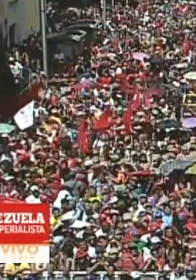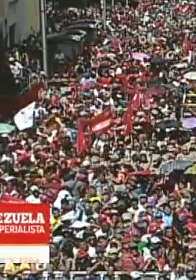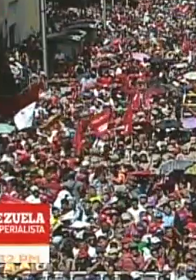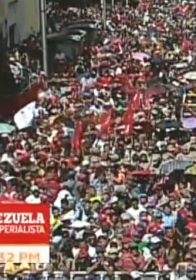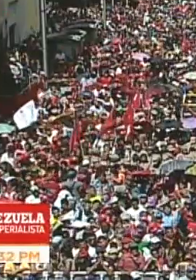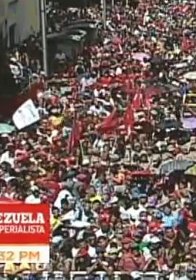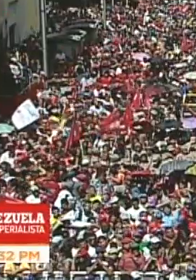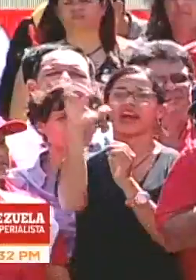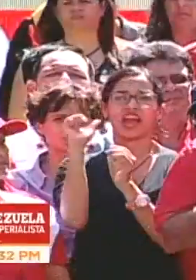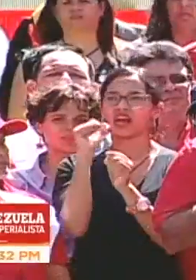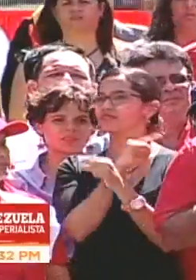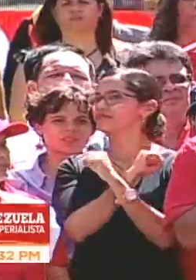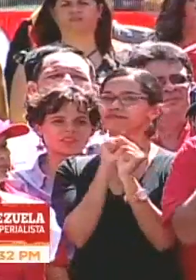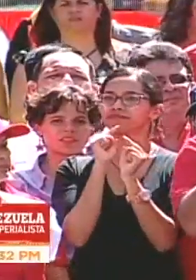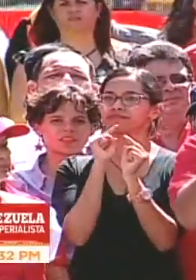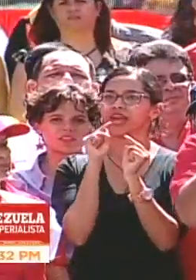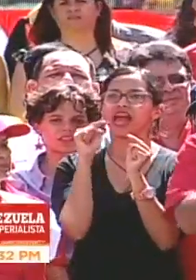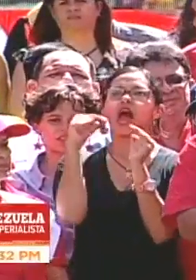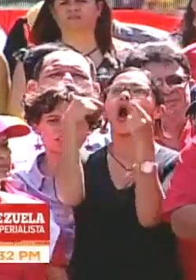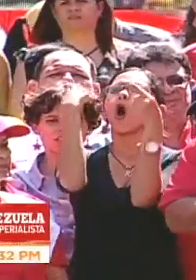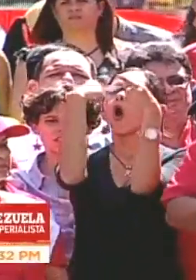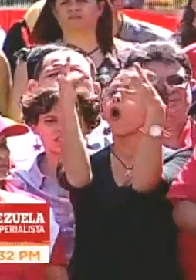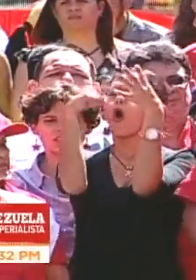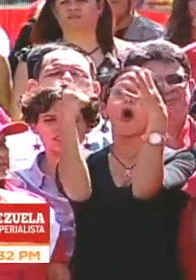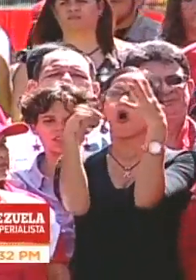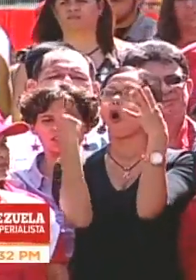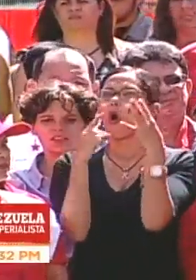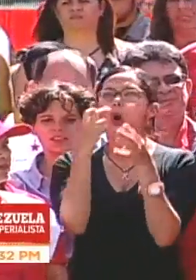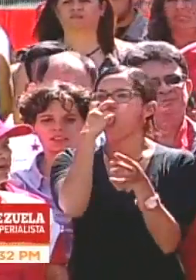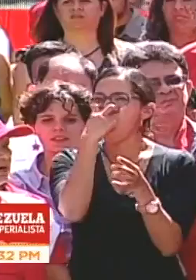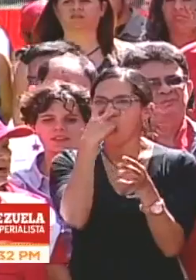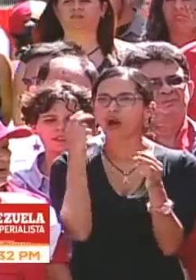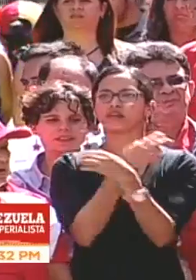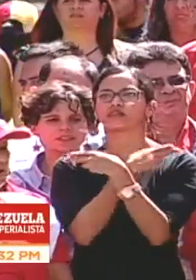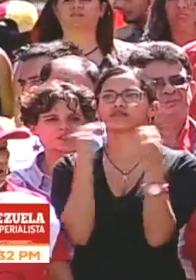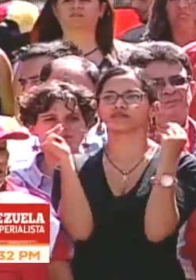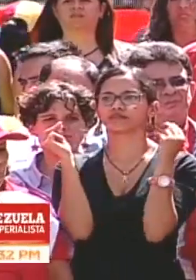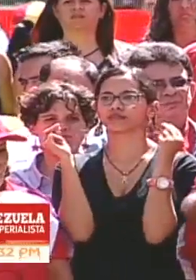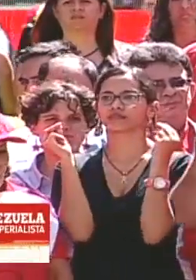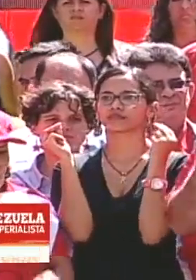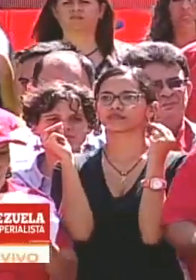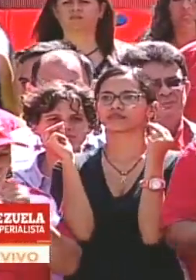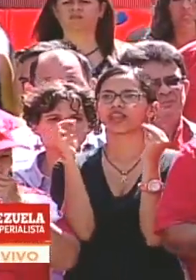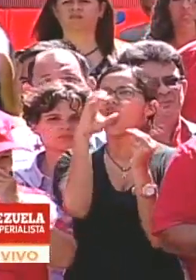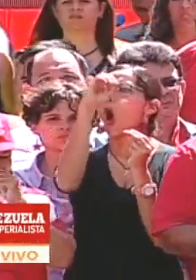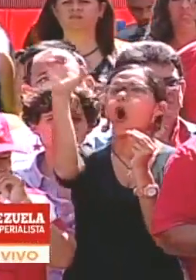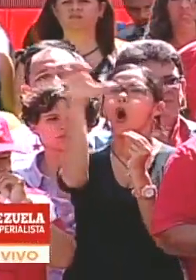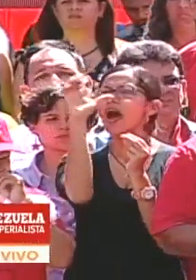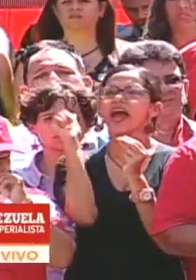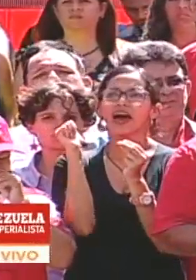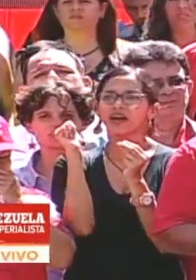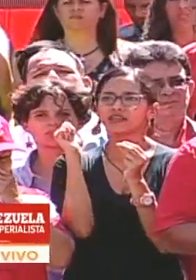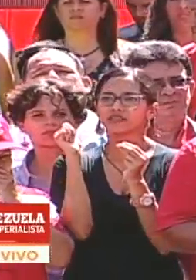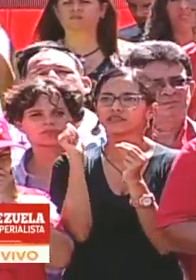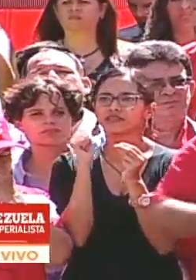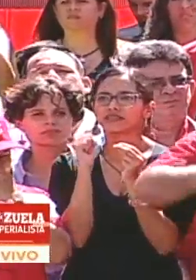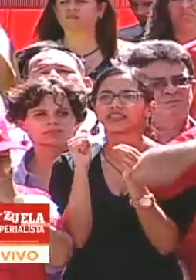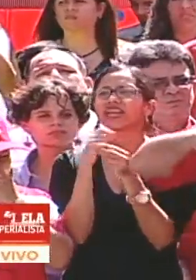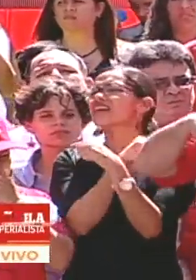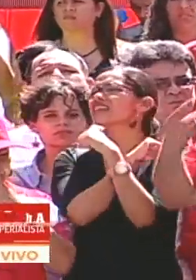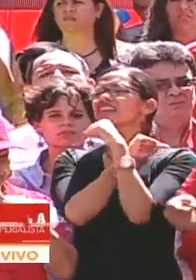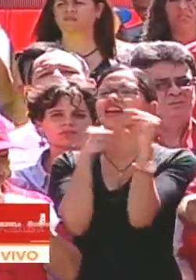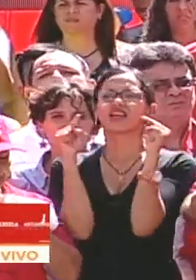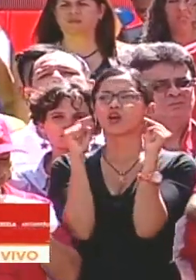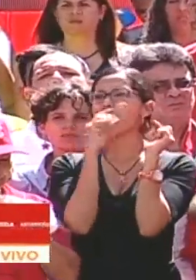ni en la OEA, ni en ningún organismo injerencista, ni en la OEA, ni